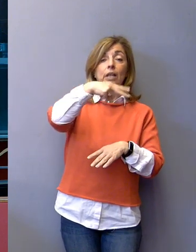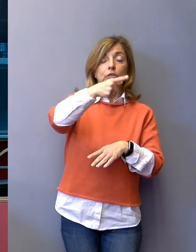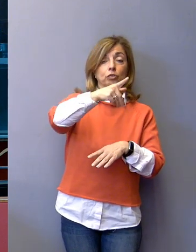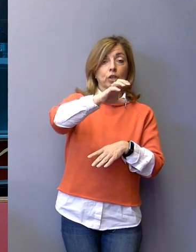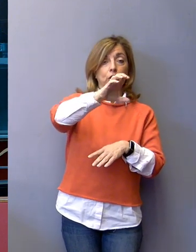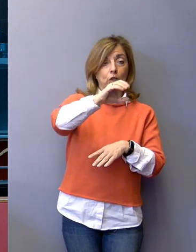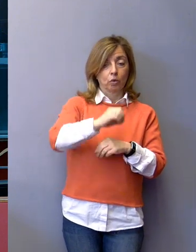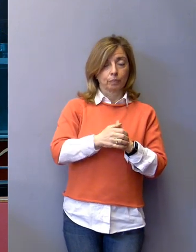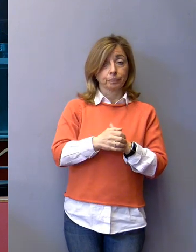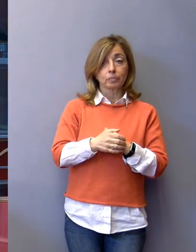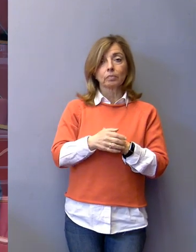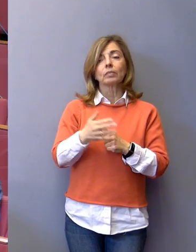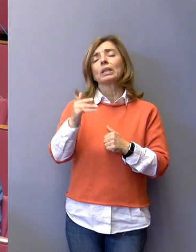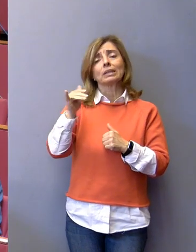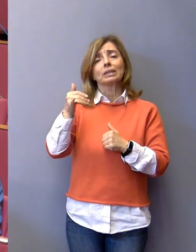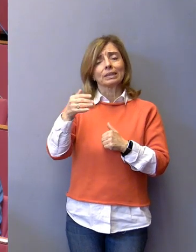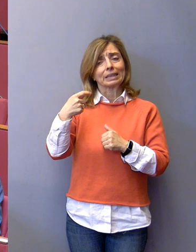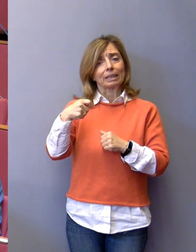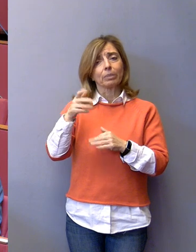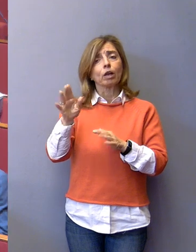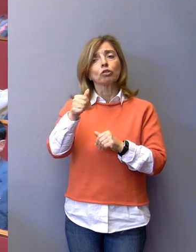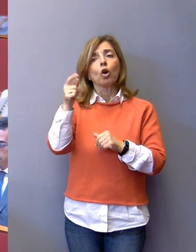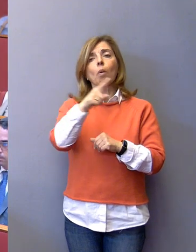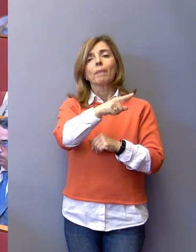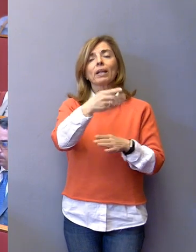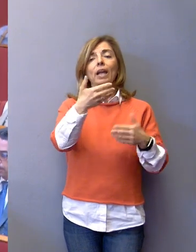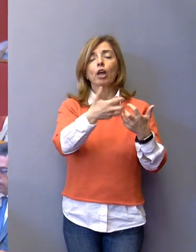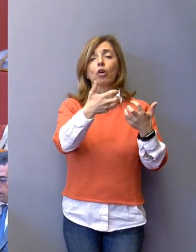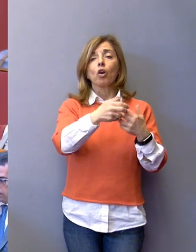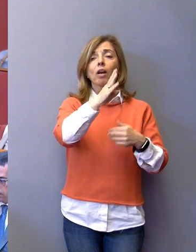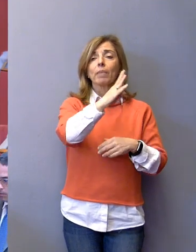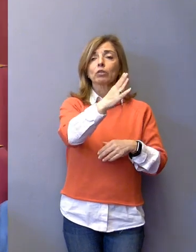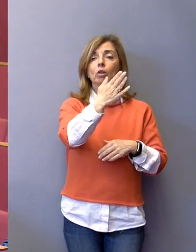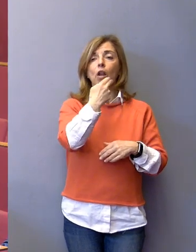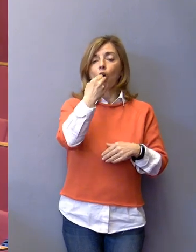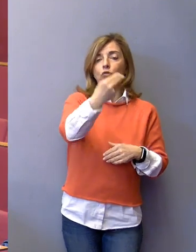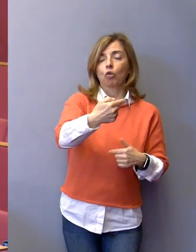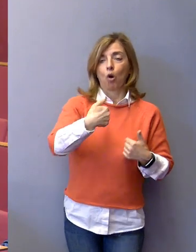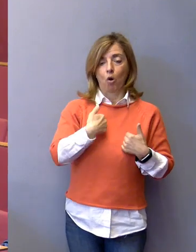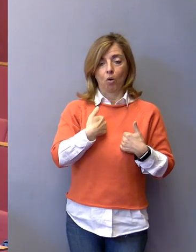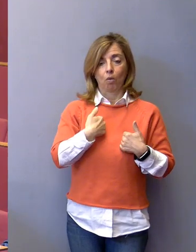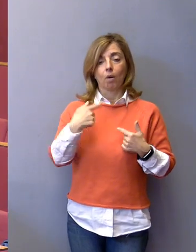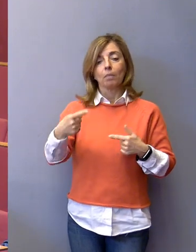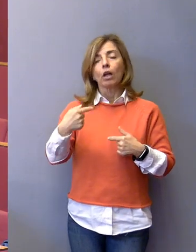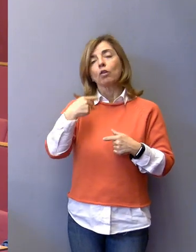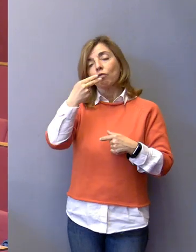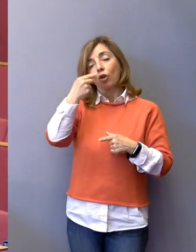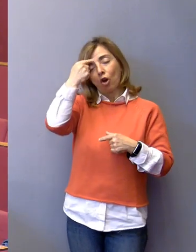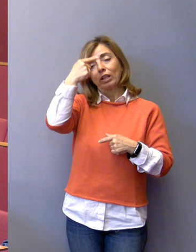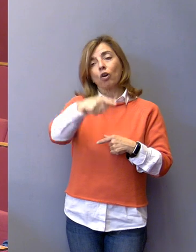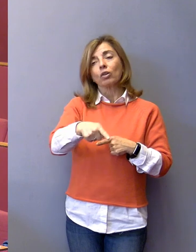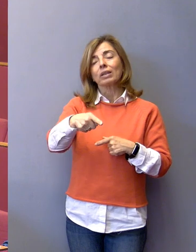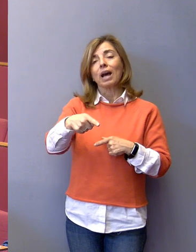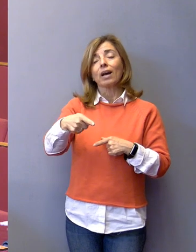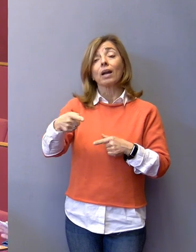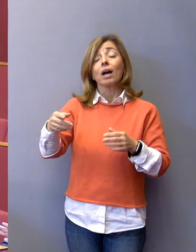Sì praticamente solo perché è chiamato in causa dal collega bertorello al quale era ambito il fatto che il paese democratico sceglie con le lezioni democratiche si erano